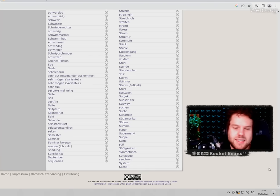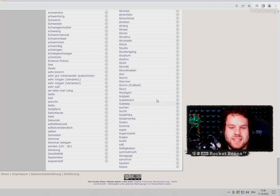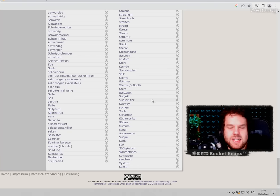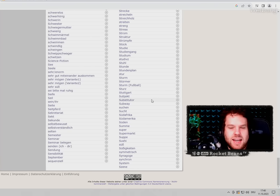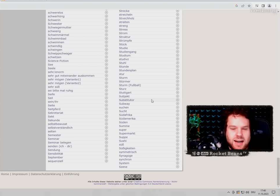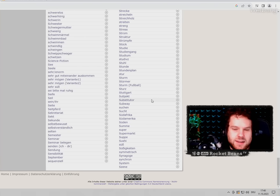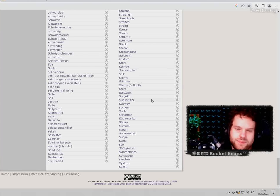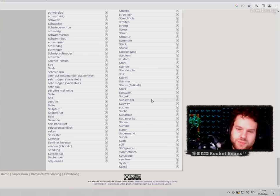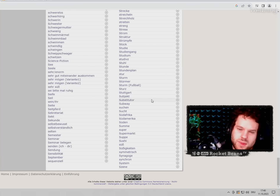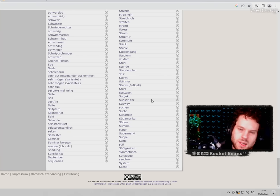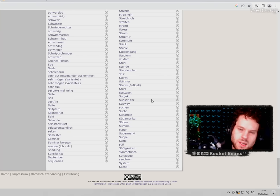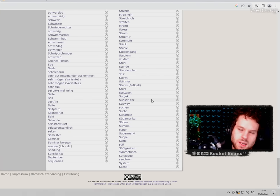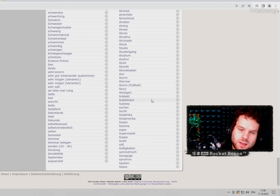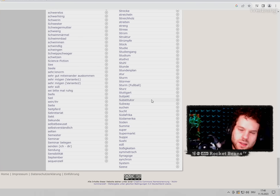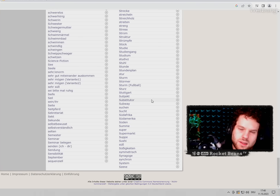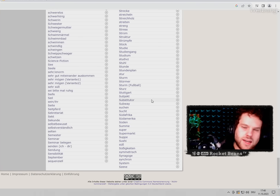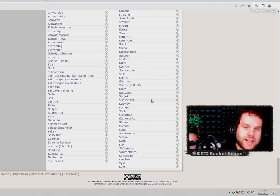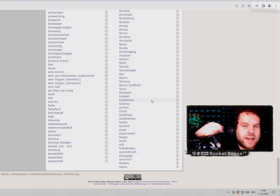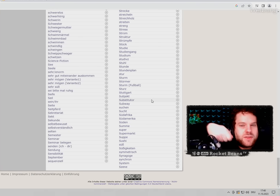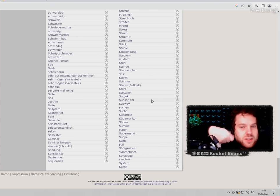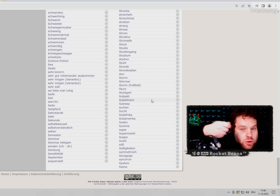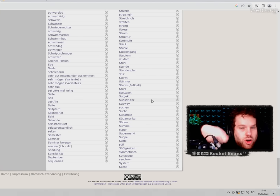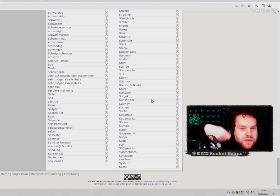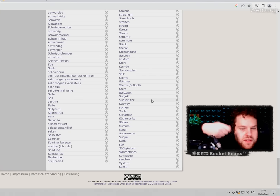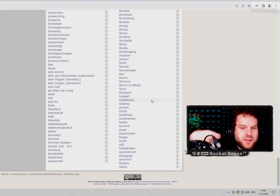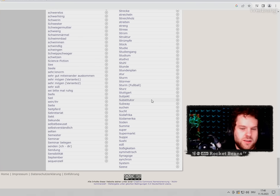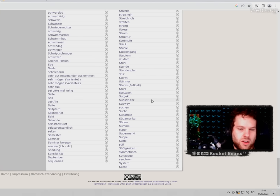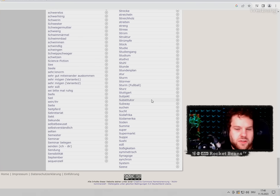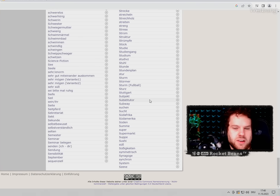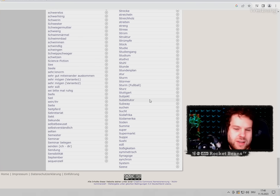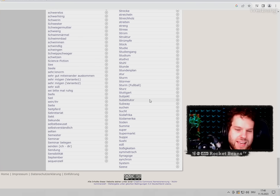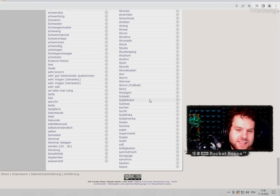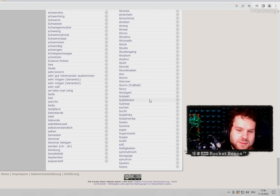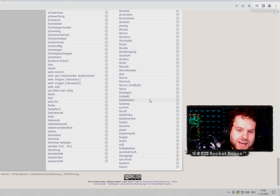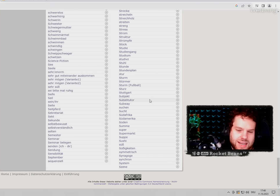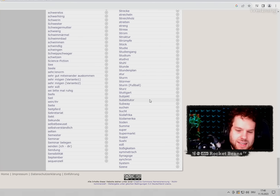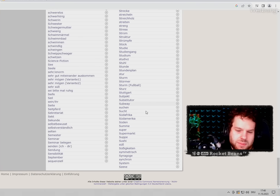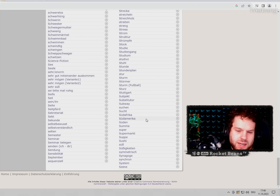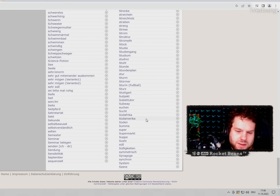eigentlich klar. Halt einfach so Löffel, ne? Löffel oder Essen allgemein.